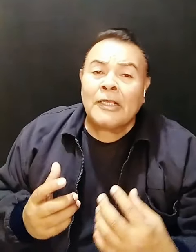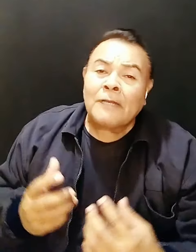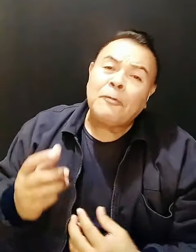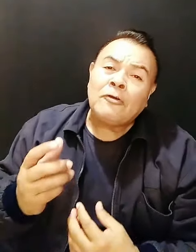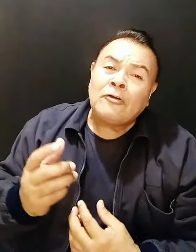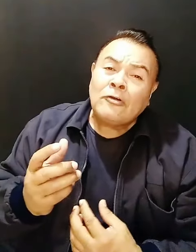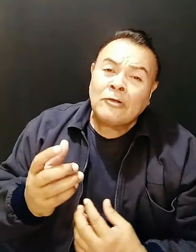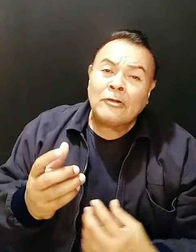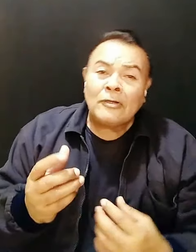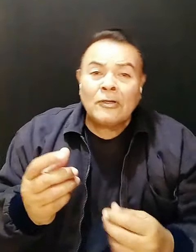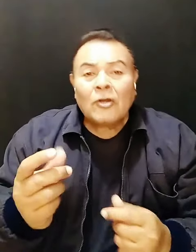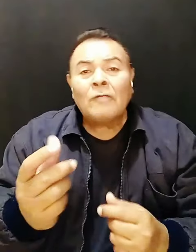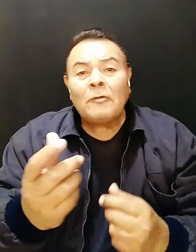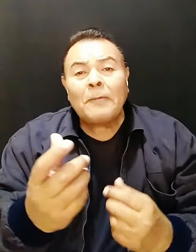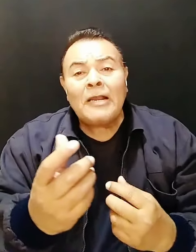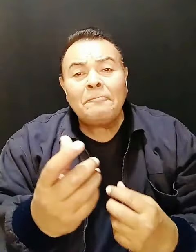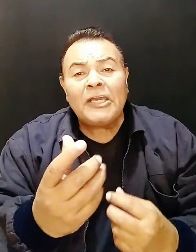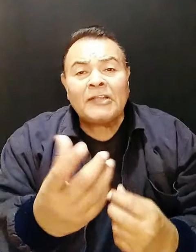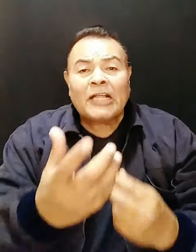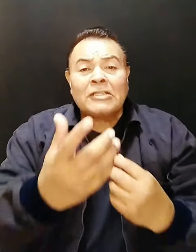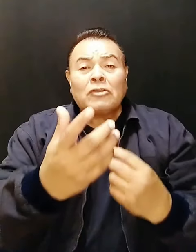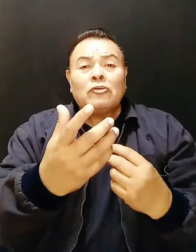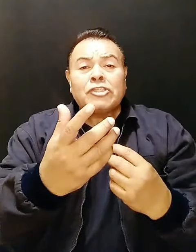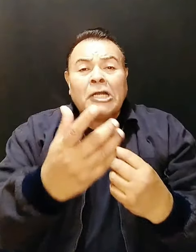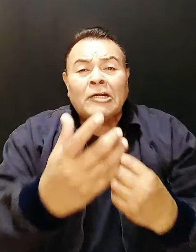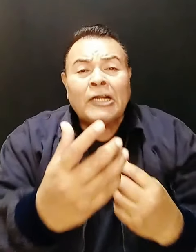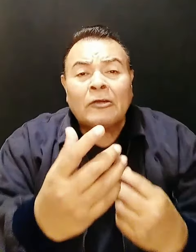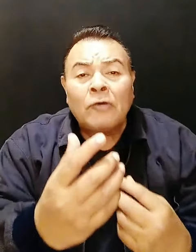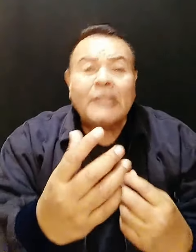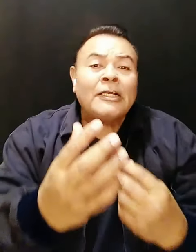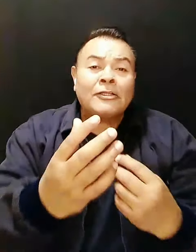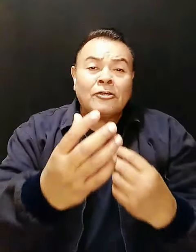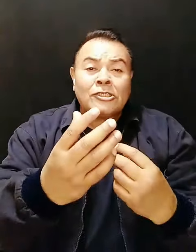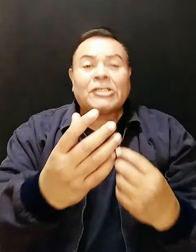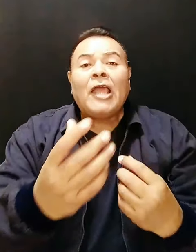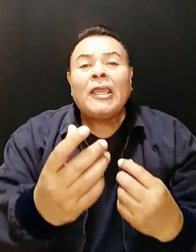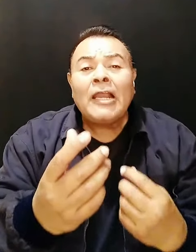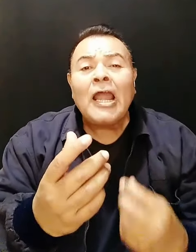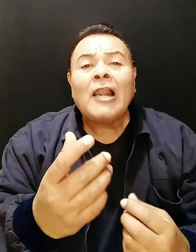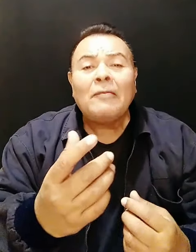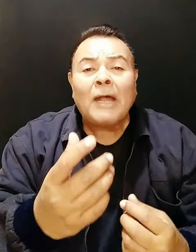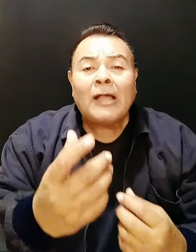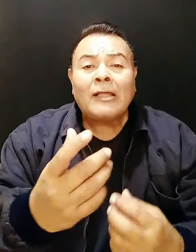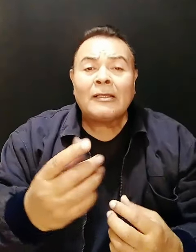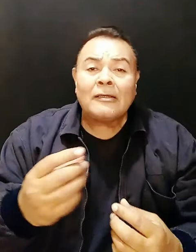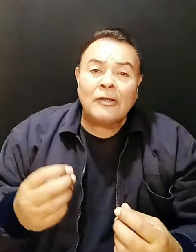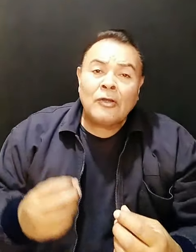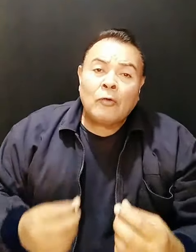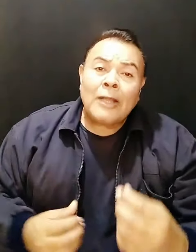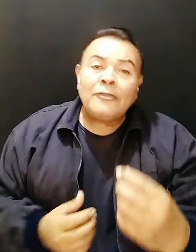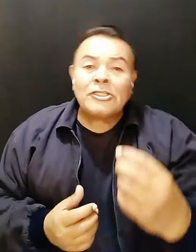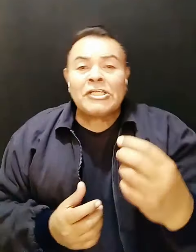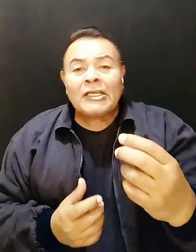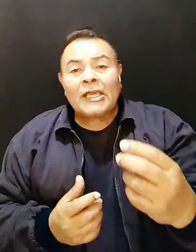cuerpo, cómo palpitan tus recuerdos en el alma cuando se